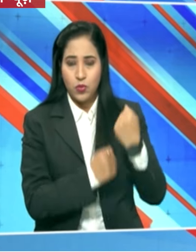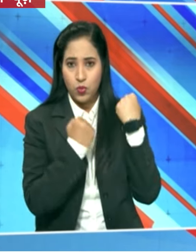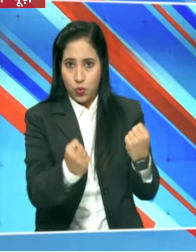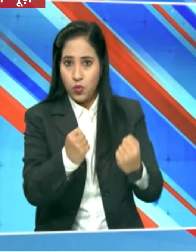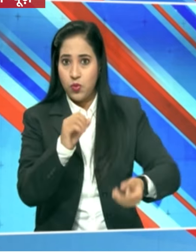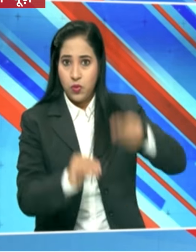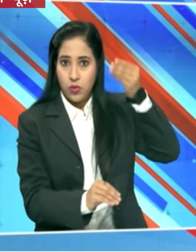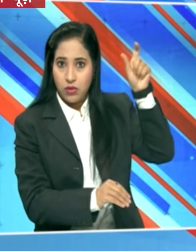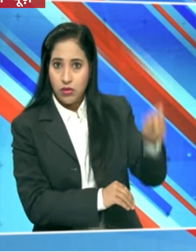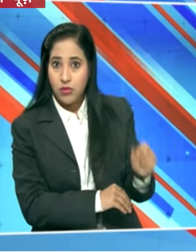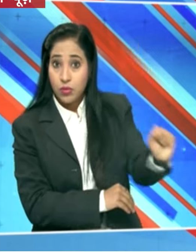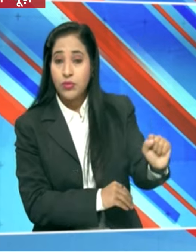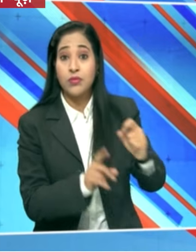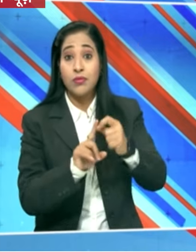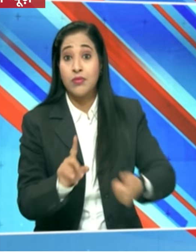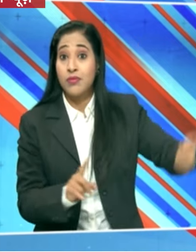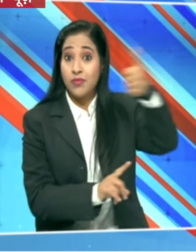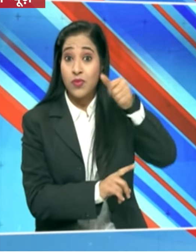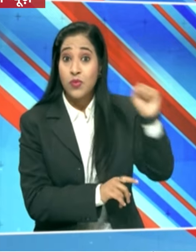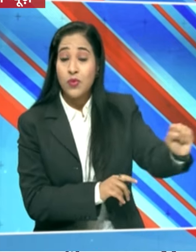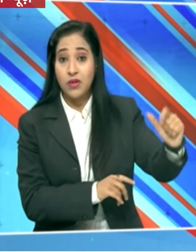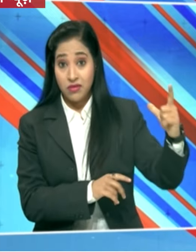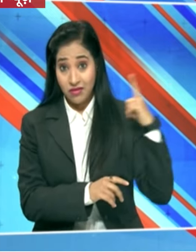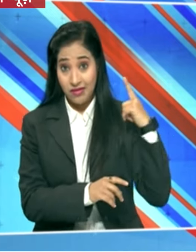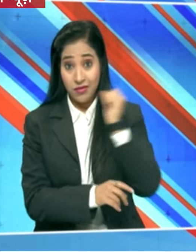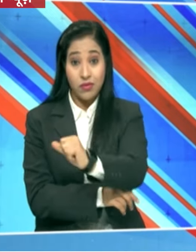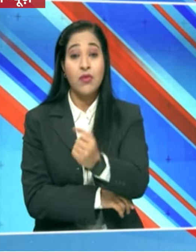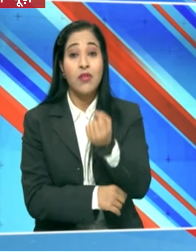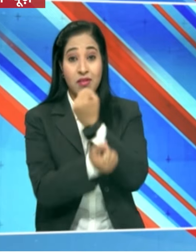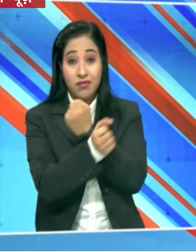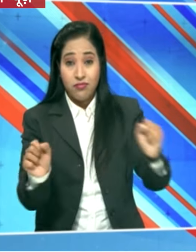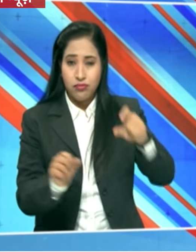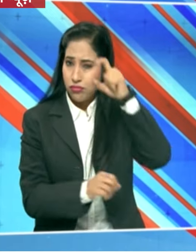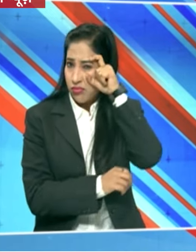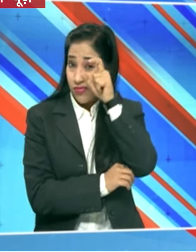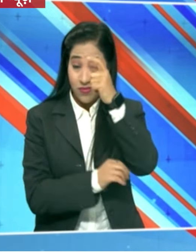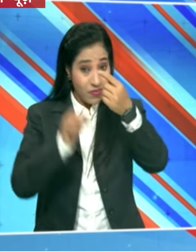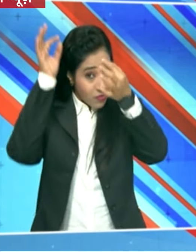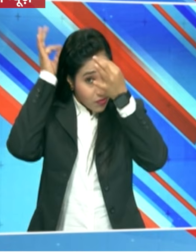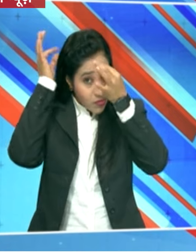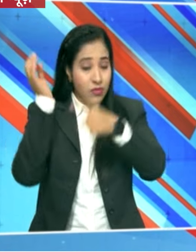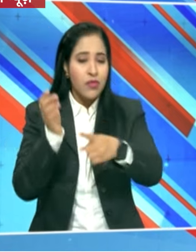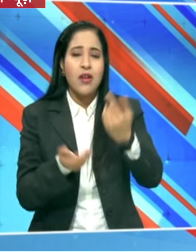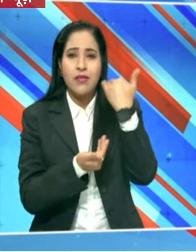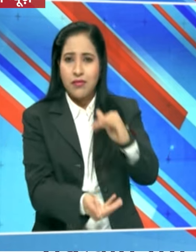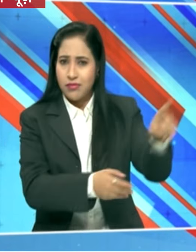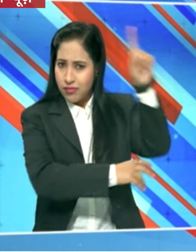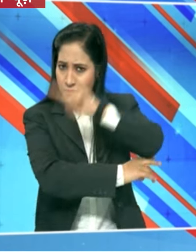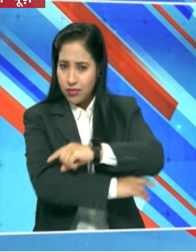राष्ट्रपति द्रौपदी मुर्मू ने नेताजी सुभाष चंद्र बोस को उनकी जयंती पर श्रद्धांजलि अर्पित